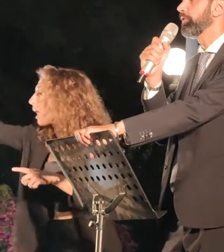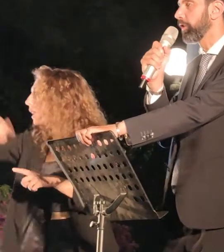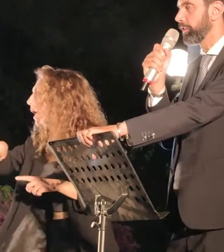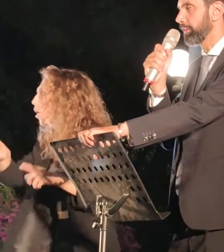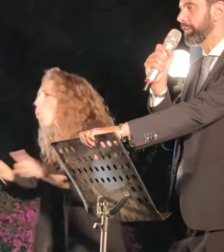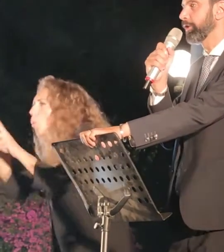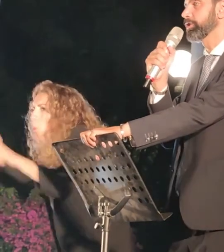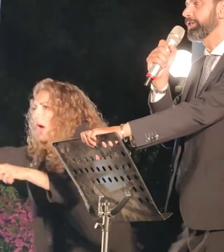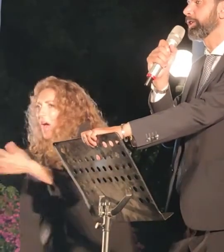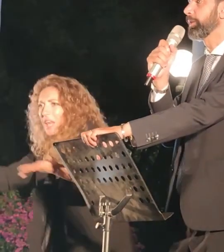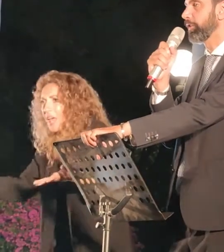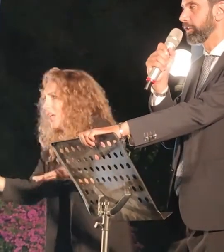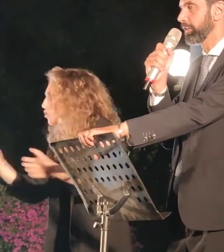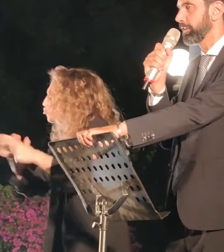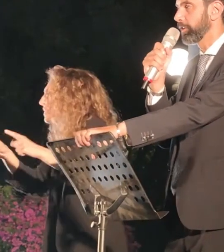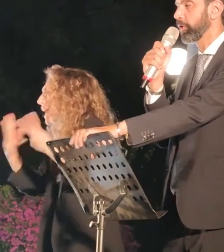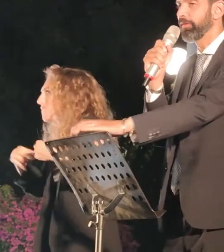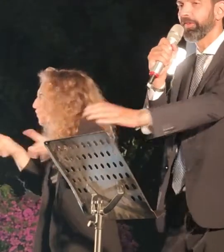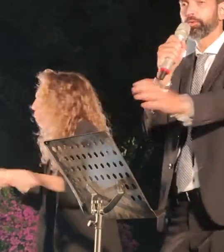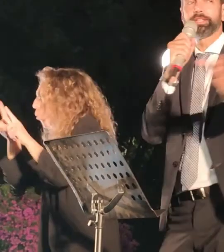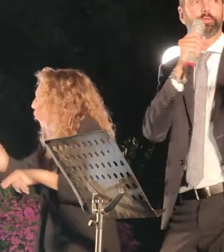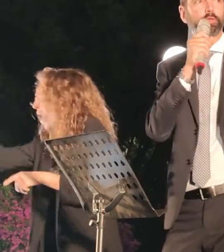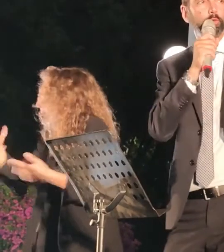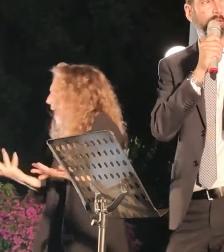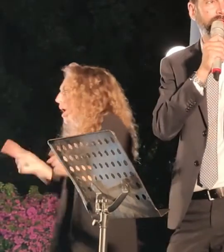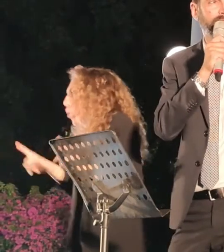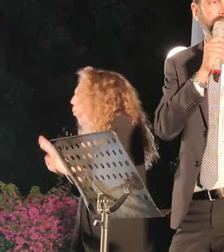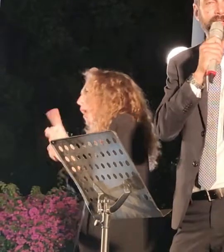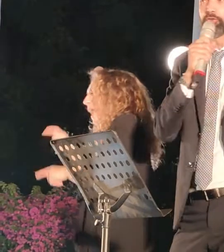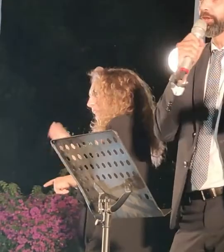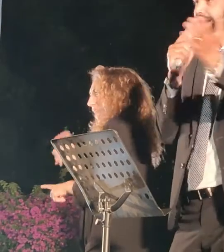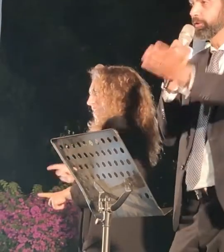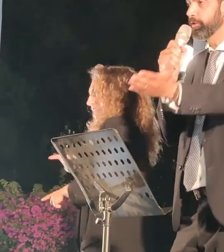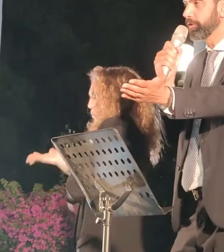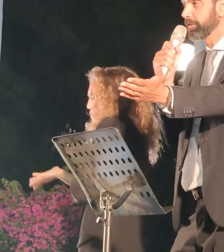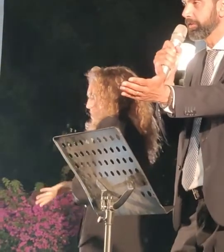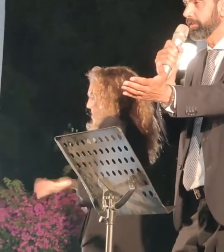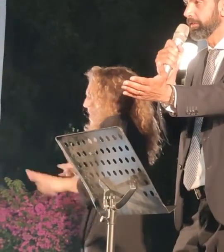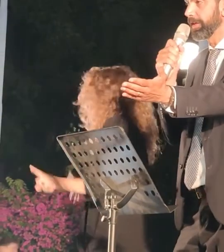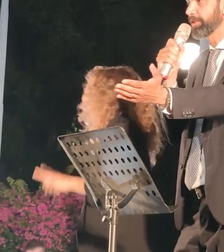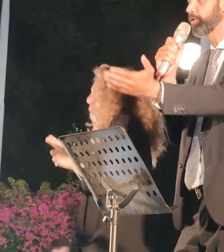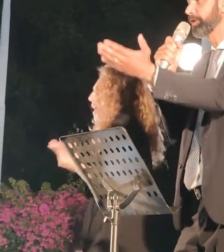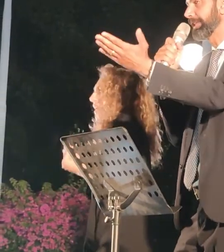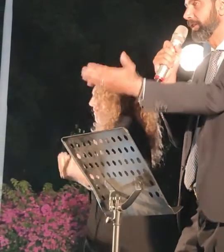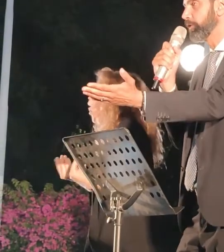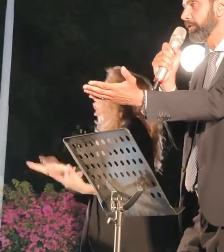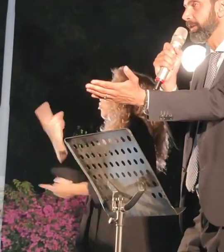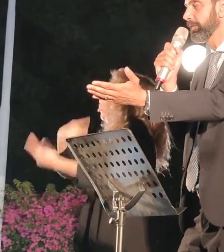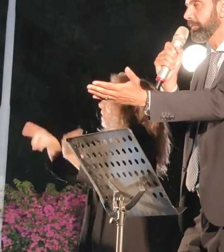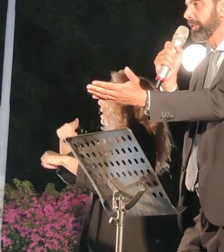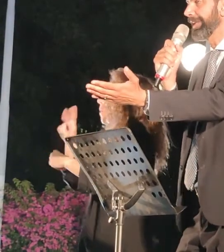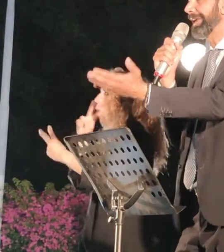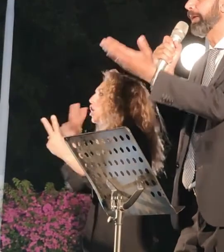sono come voi, vivo la città come voi, come ha fatto Cadeno De Luca, girando,